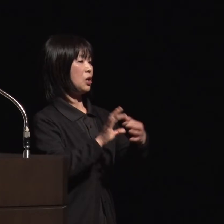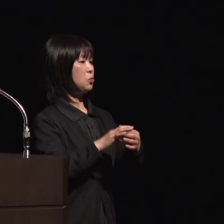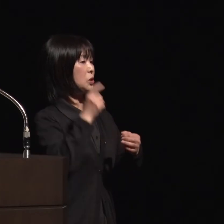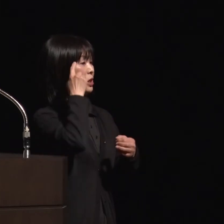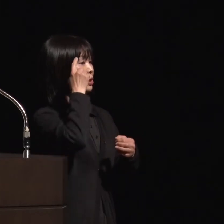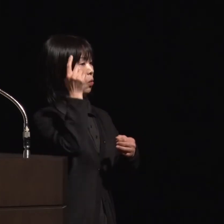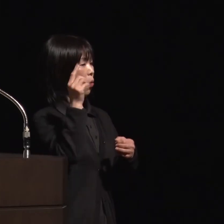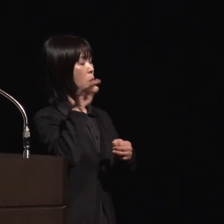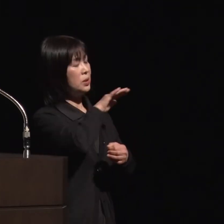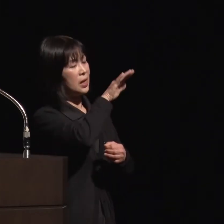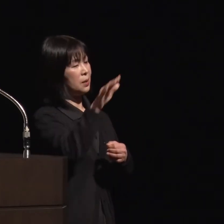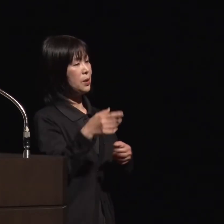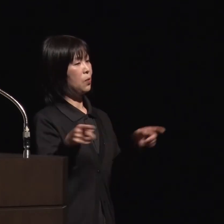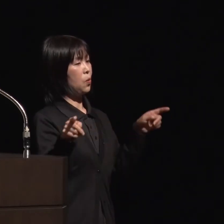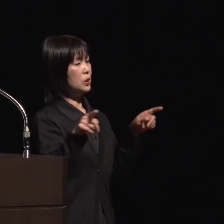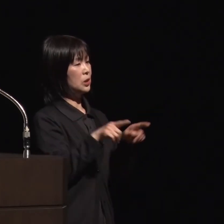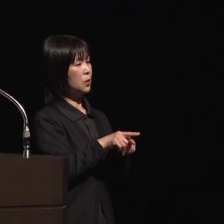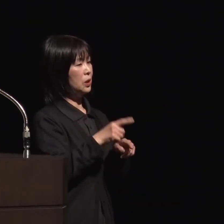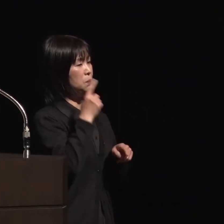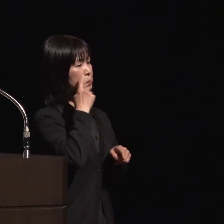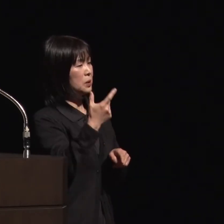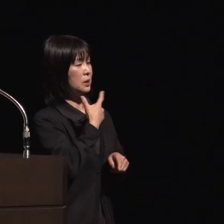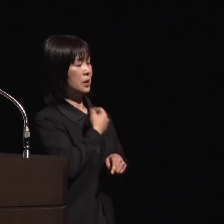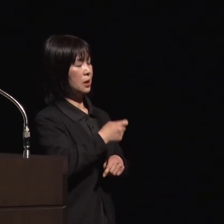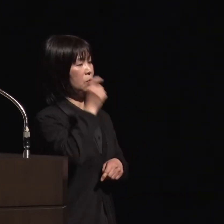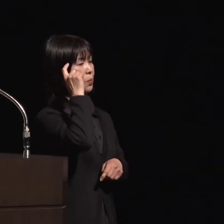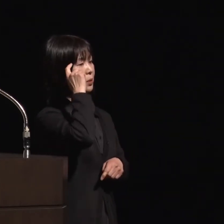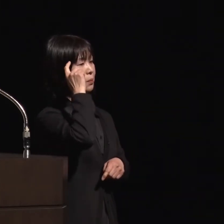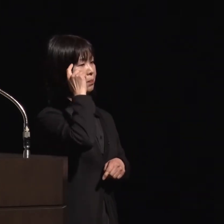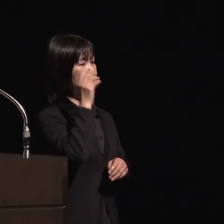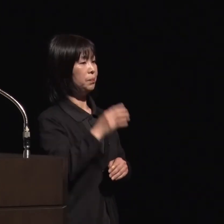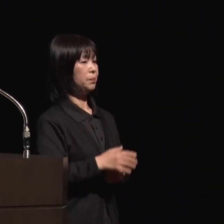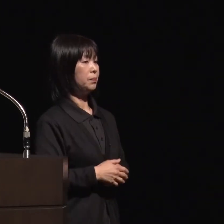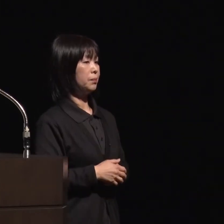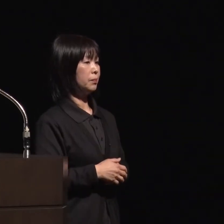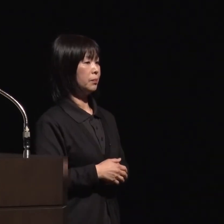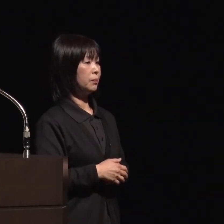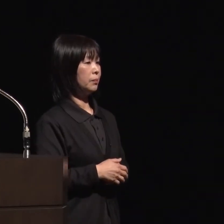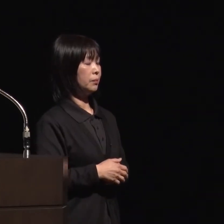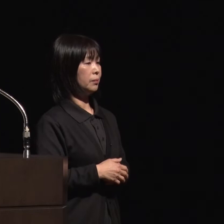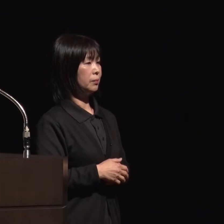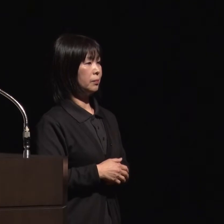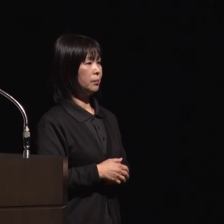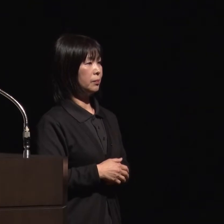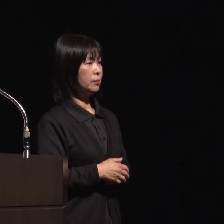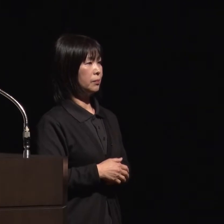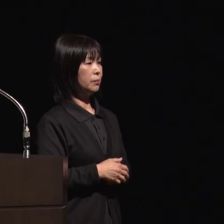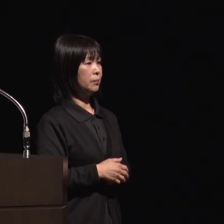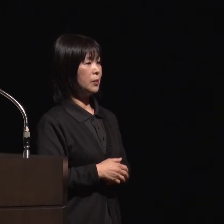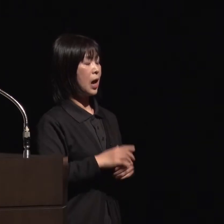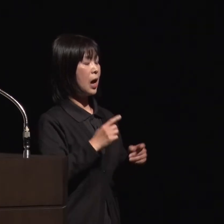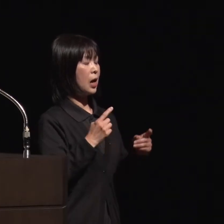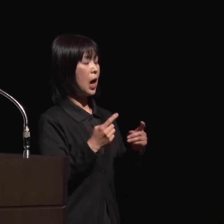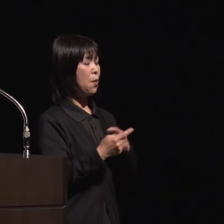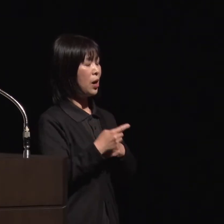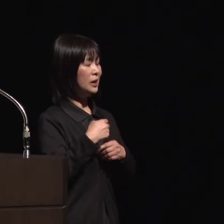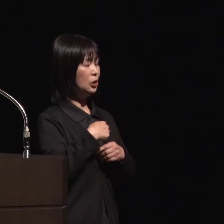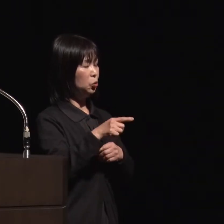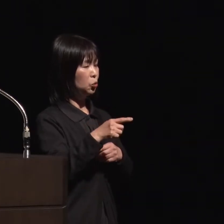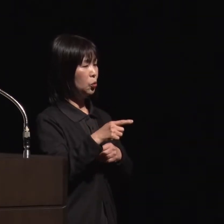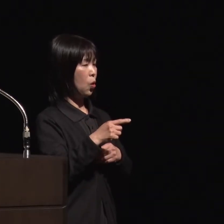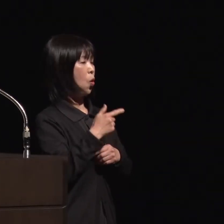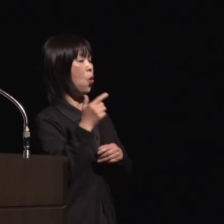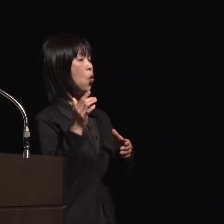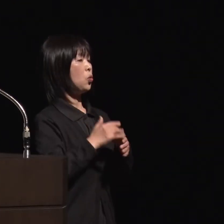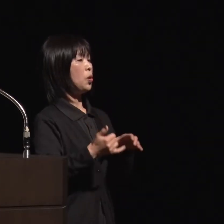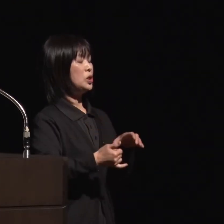を皆様と一緒に見つけたいと考えております。また変わりゆく大友氏遺跡につい